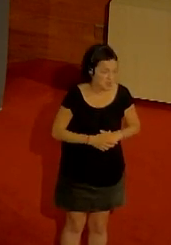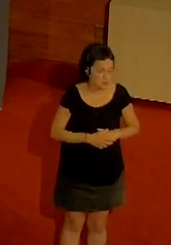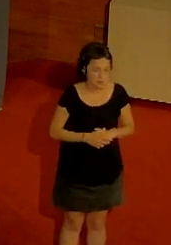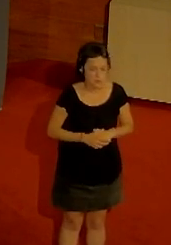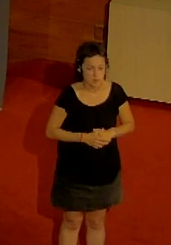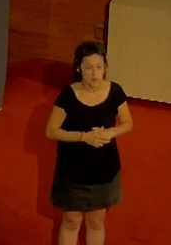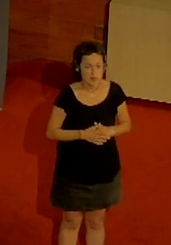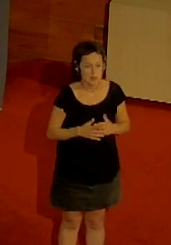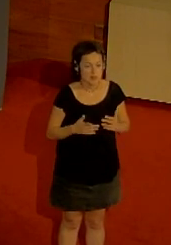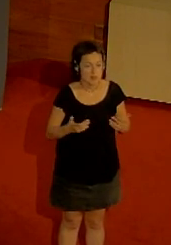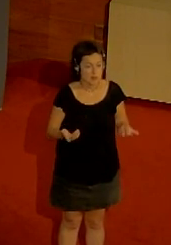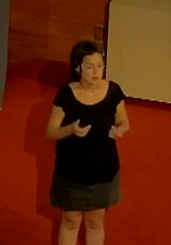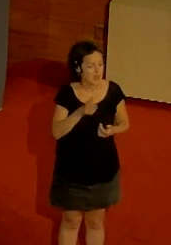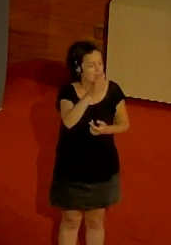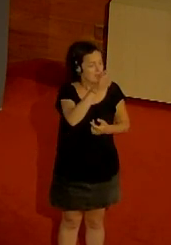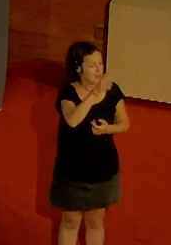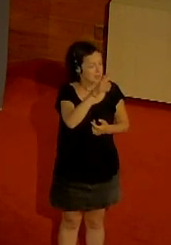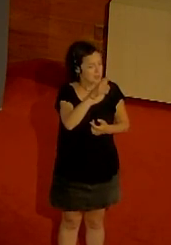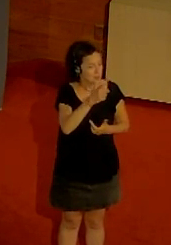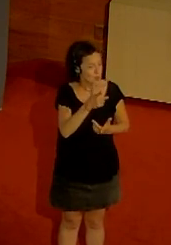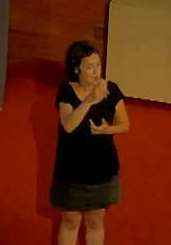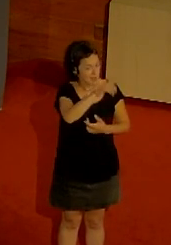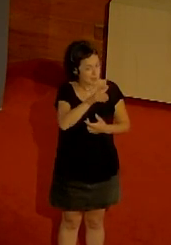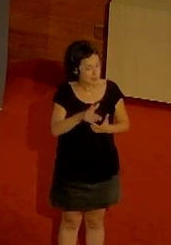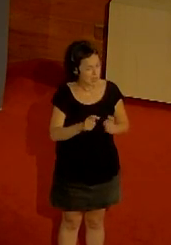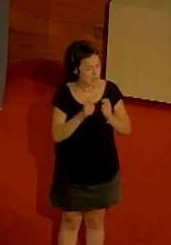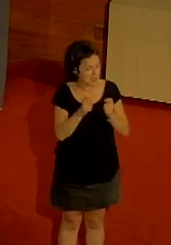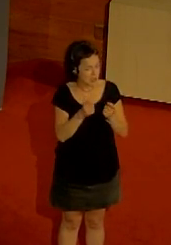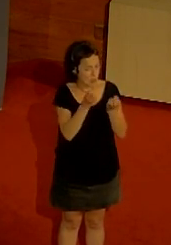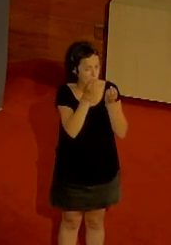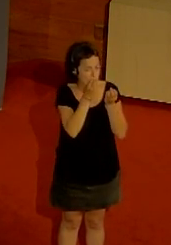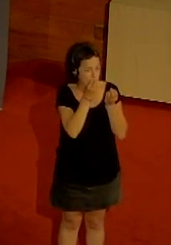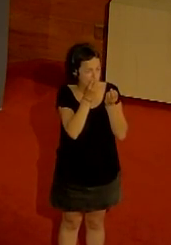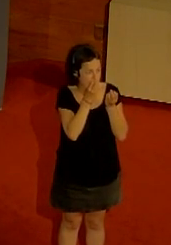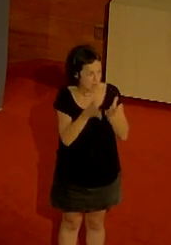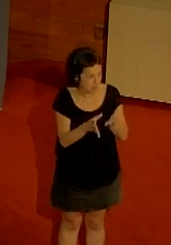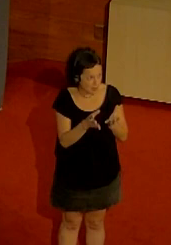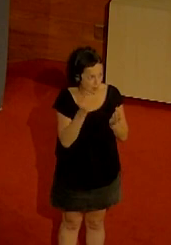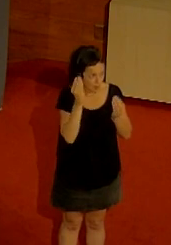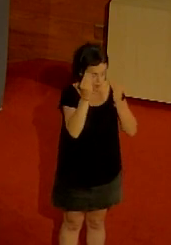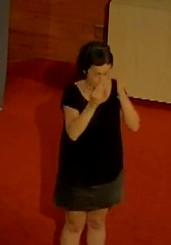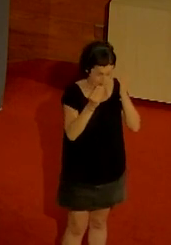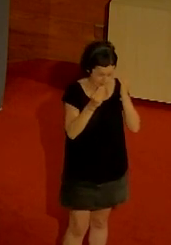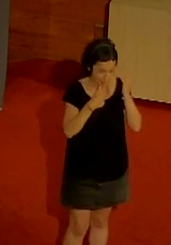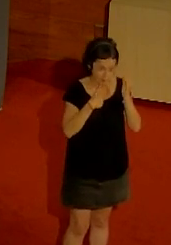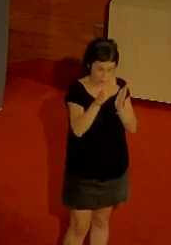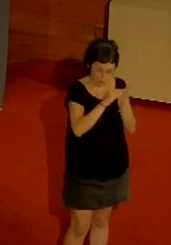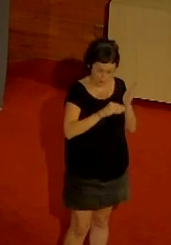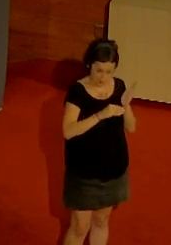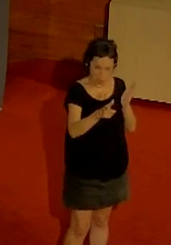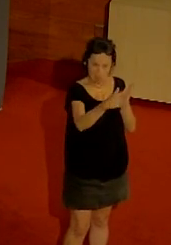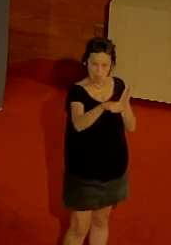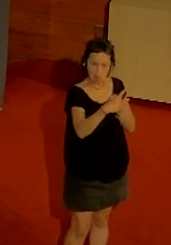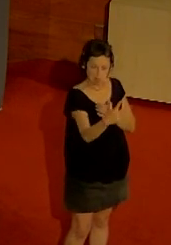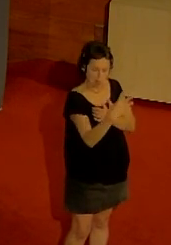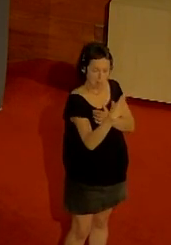universalizas el bien de la gente pensando en que, ¿no? En que lo que escribes, ¿no? Lo van a saber interpretar y lo quieren. Y lo